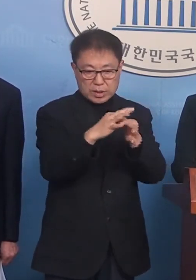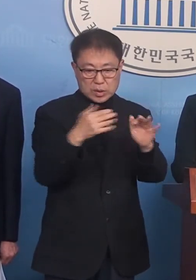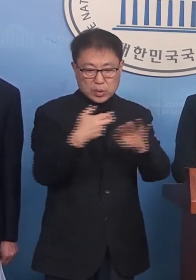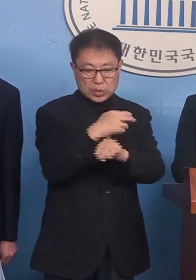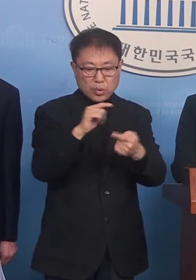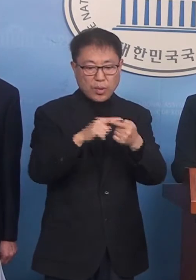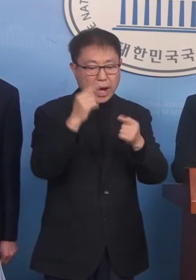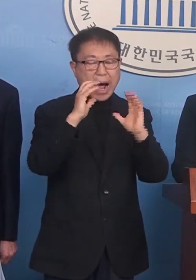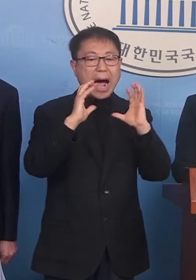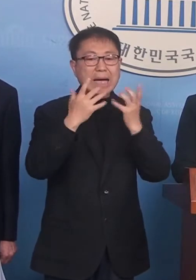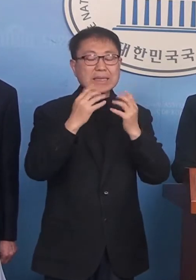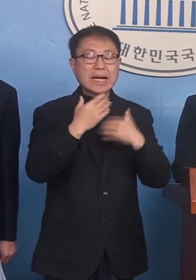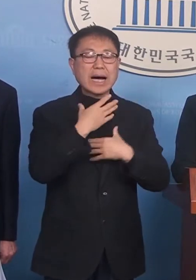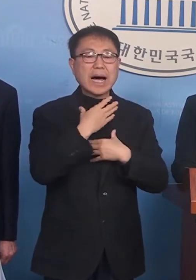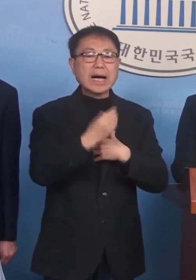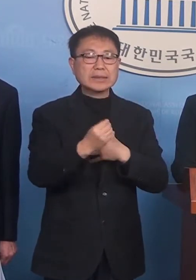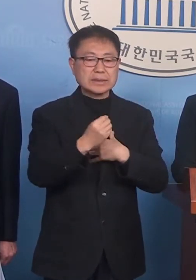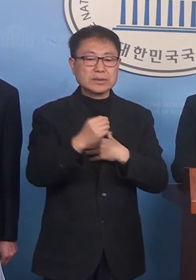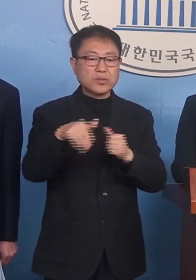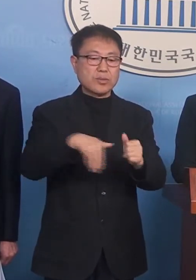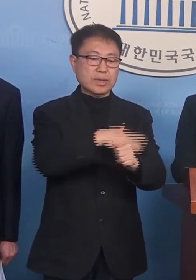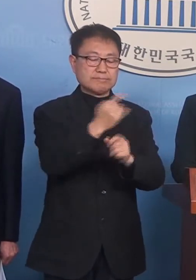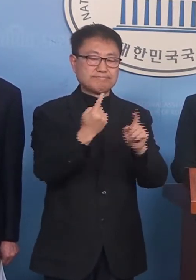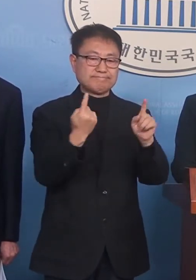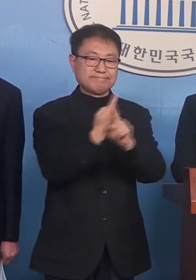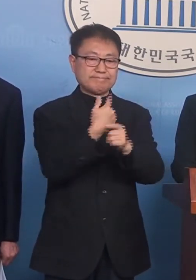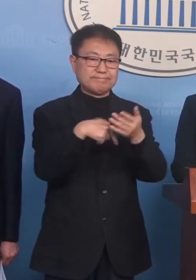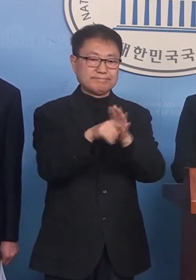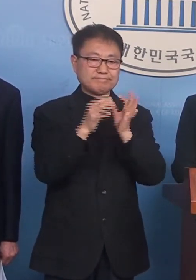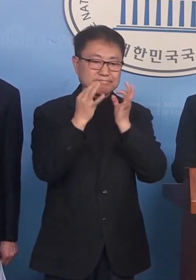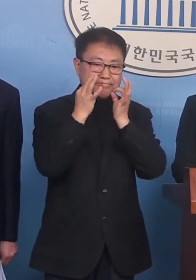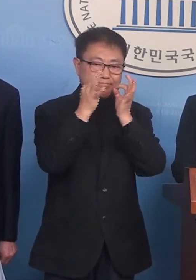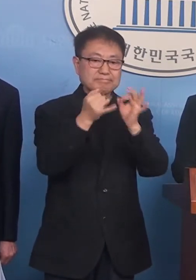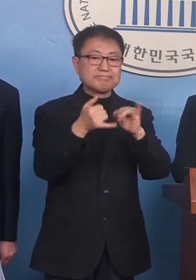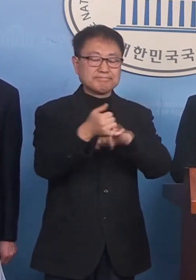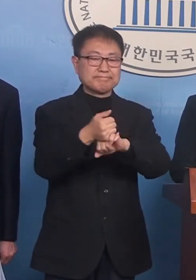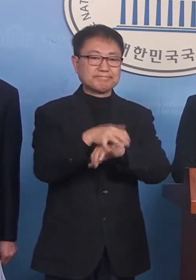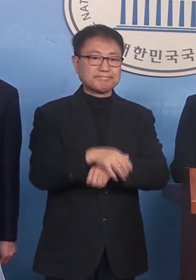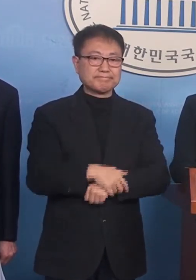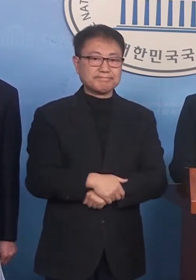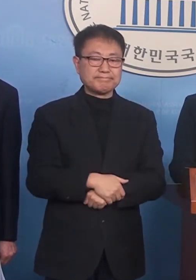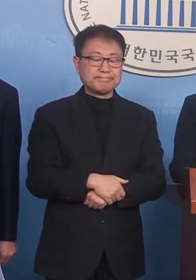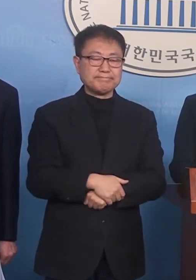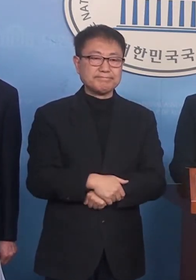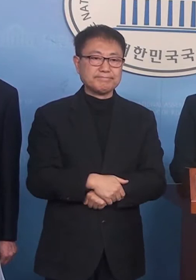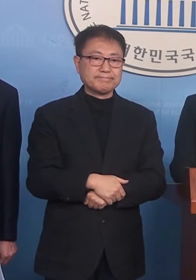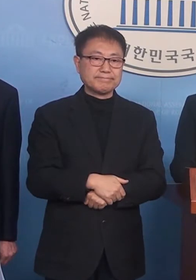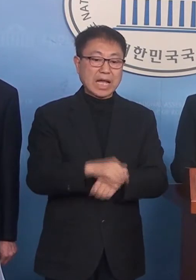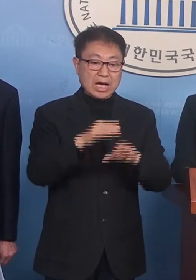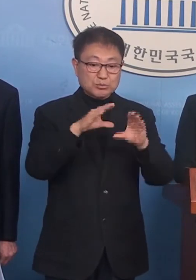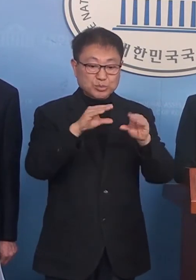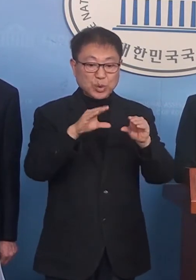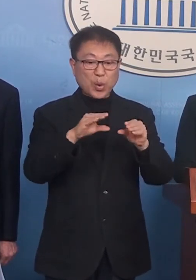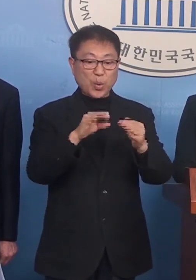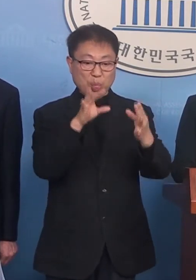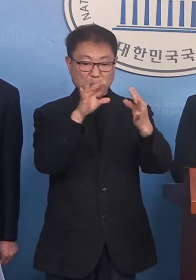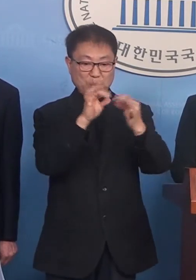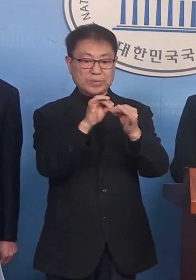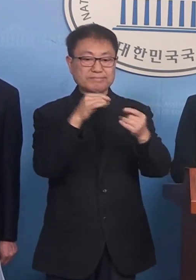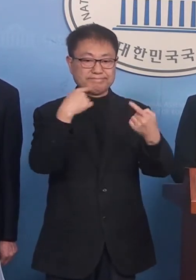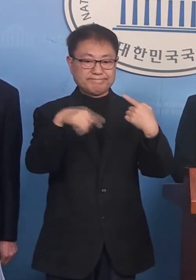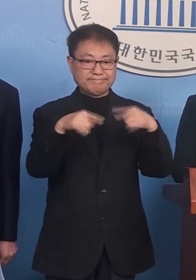교통과 아이들의 안전을 위한 환경이 개선되도록 만들어 나갈 것입니다. 부드러운 공감